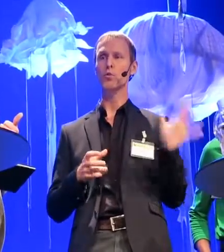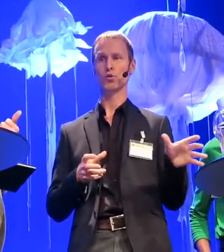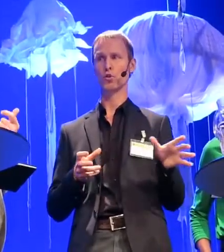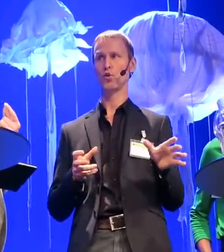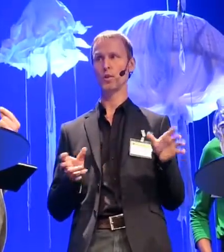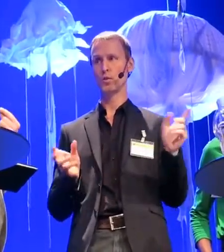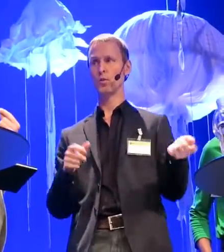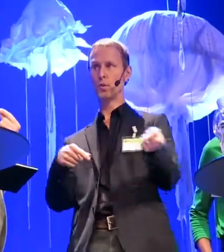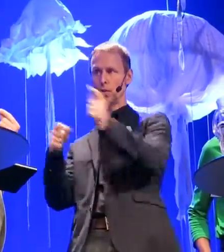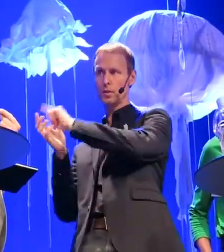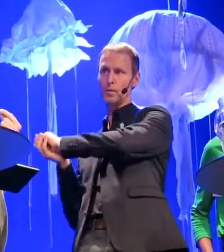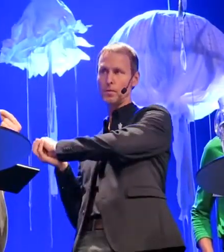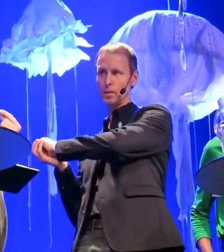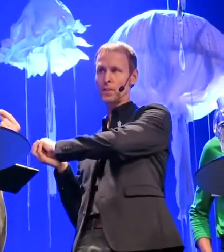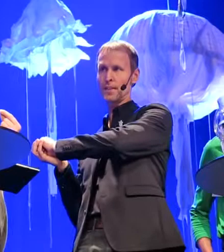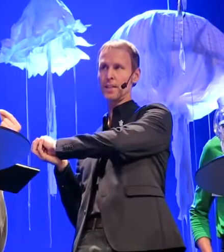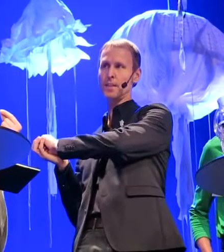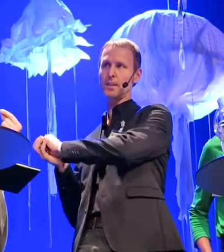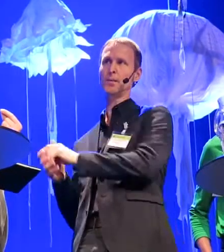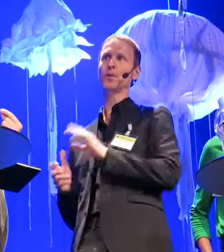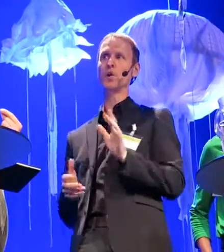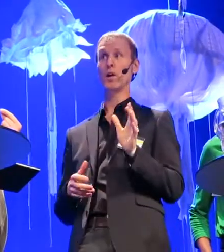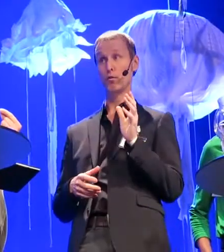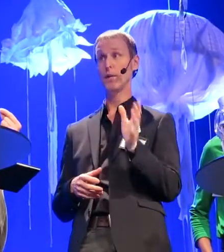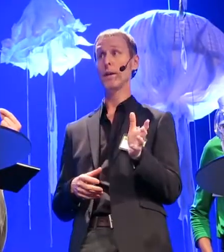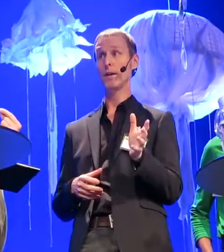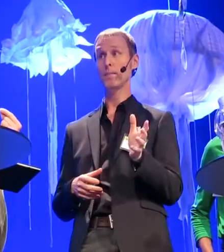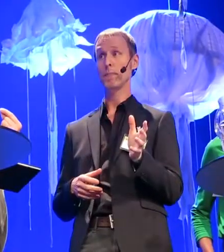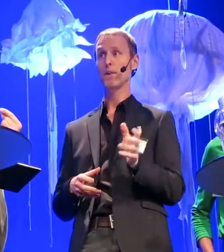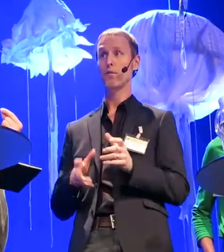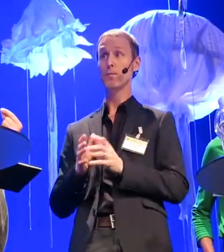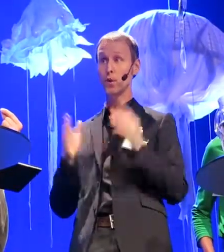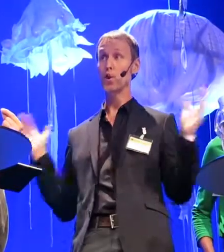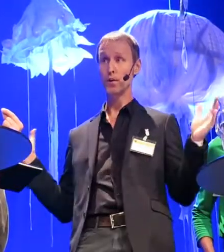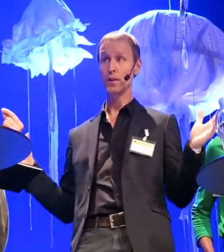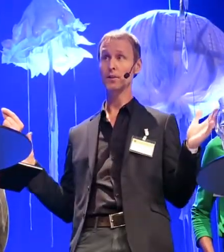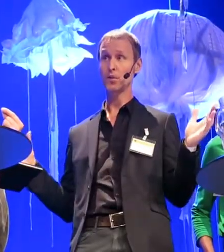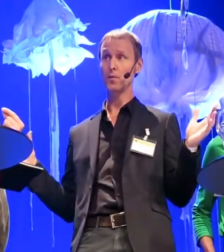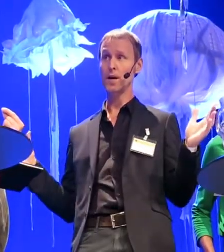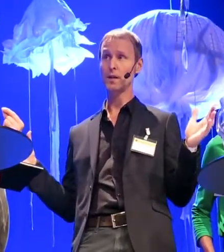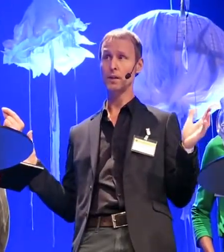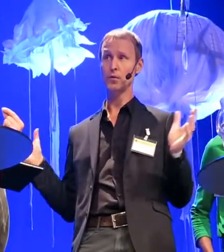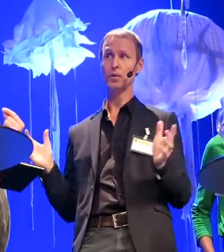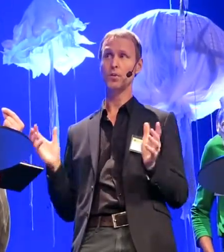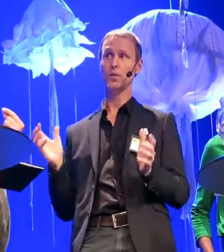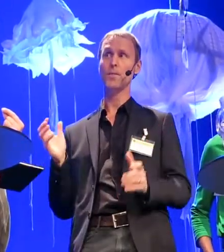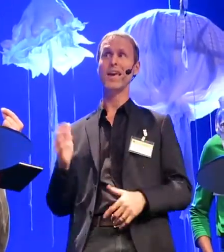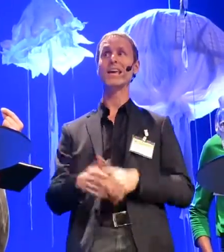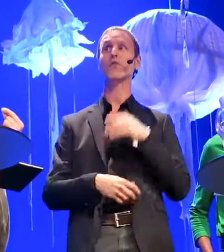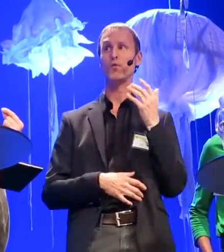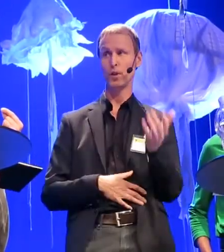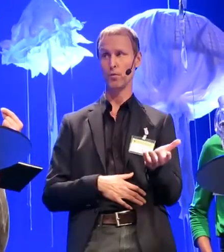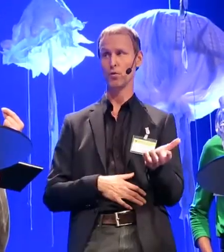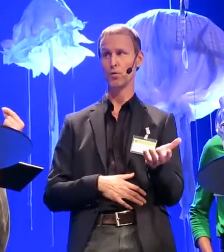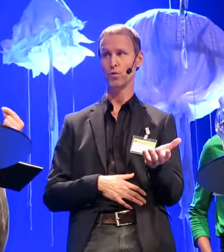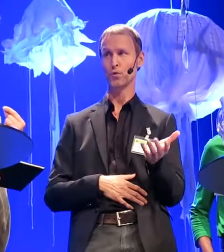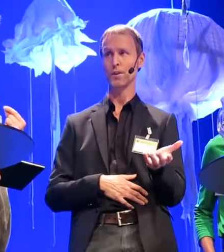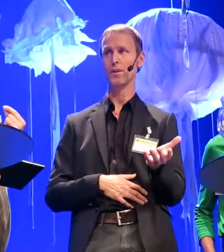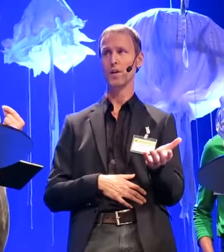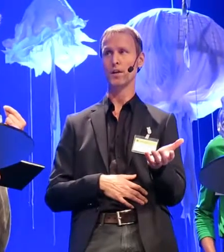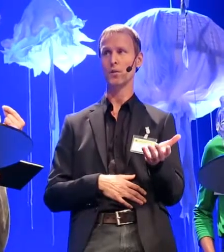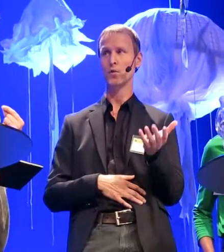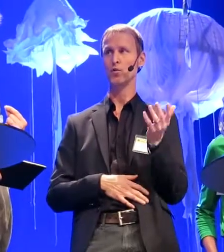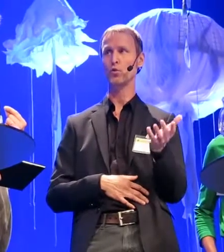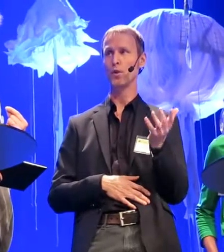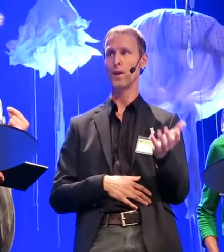Och också då att det i motsatt sida ska bli dyrare att förbränna. Vi behöver den här större marknaden för att kunna ta fram ännu fler produkter